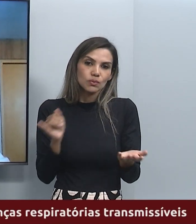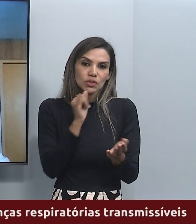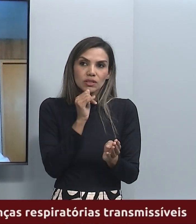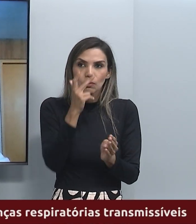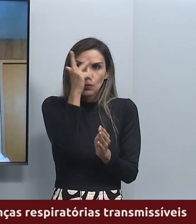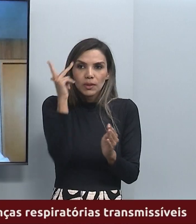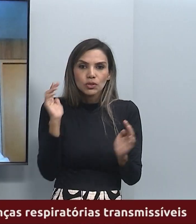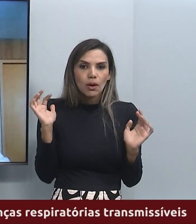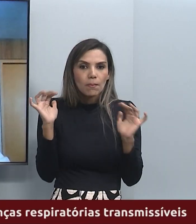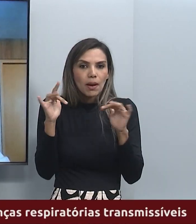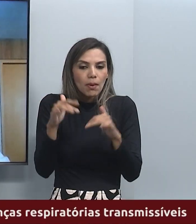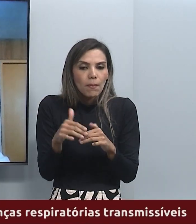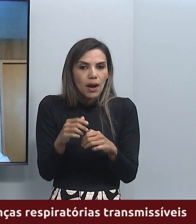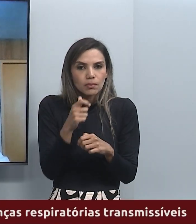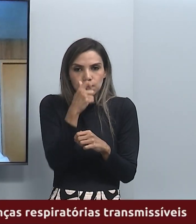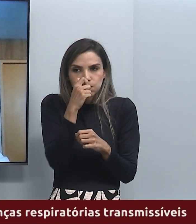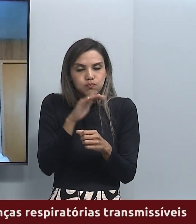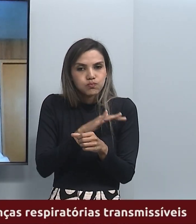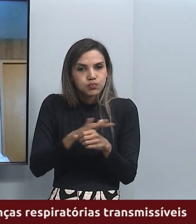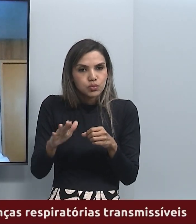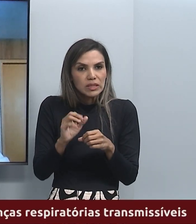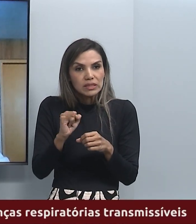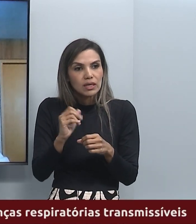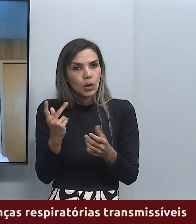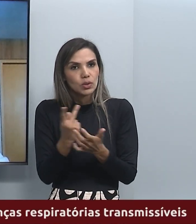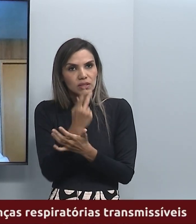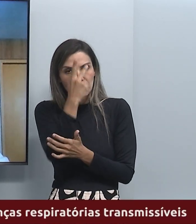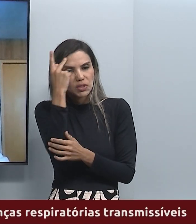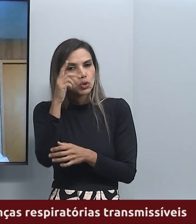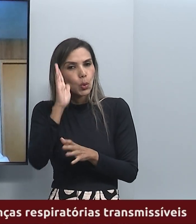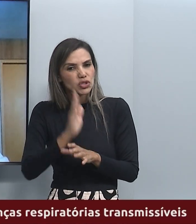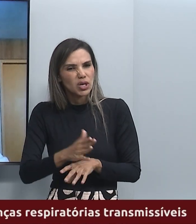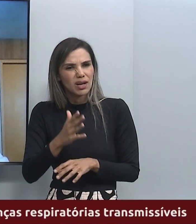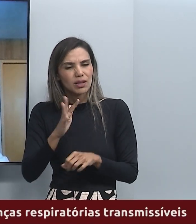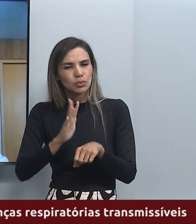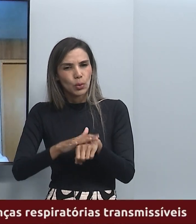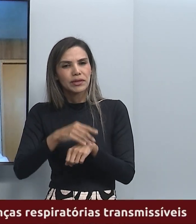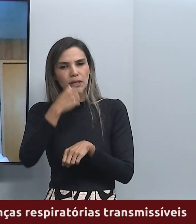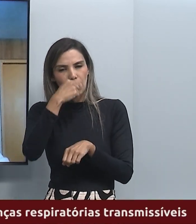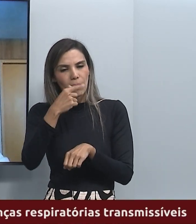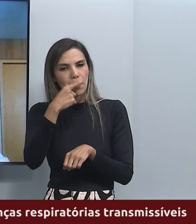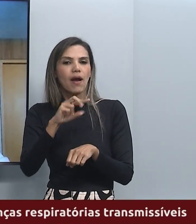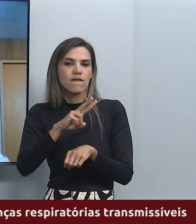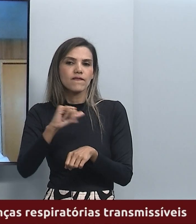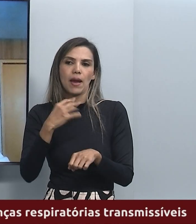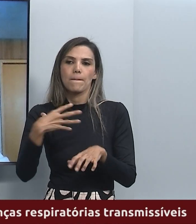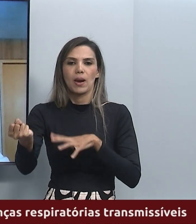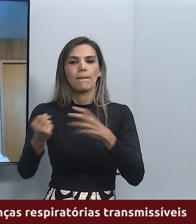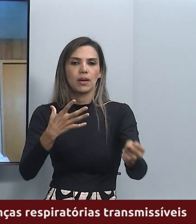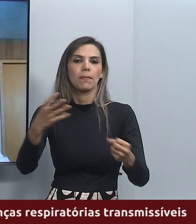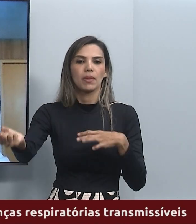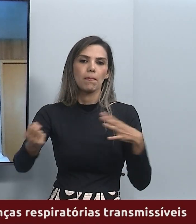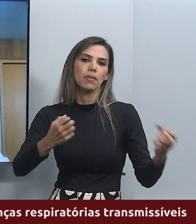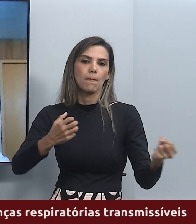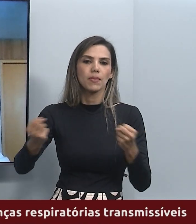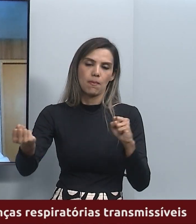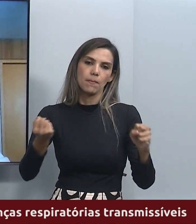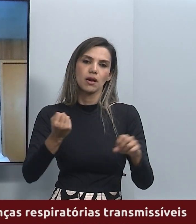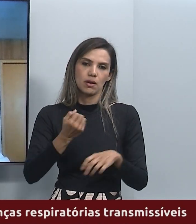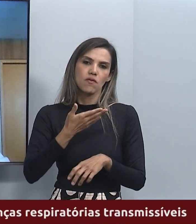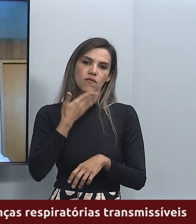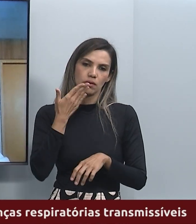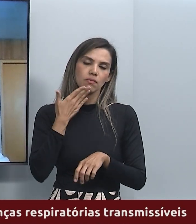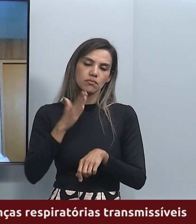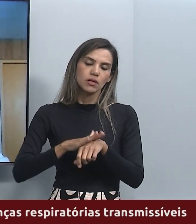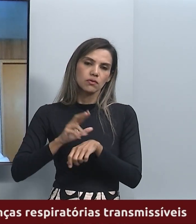mais pessoas, se uma delas estiver contaminada com algum vírus respiratório, a chance é grande que contamine aquelas pessoas que